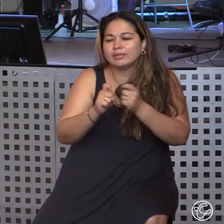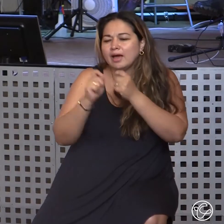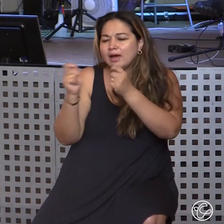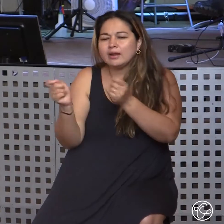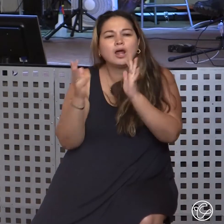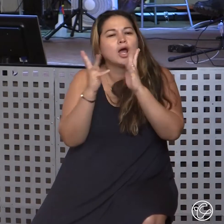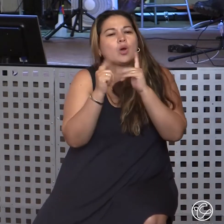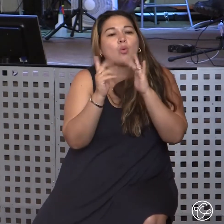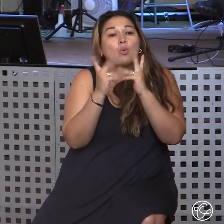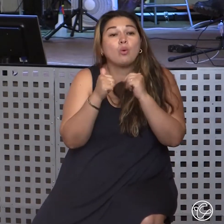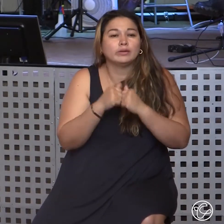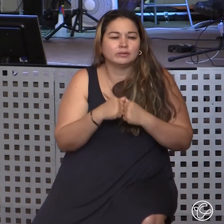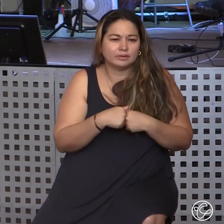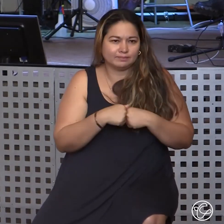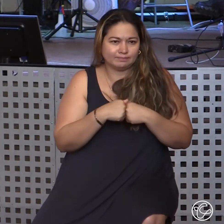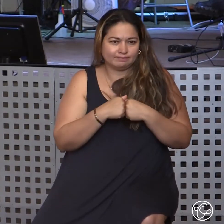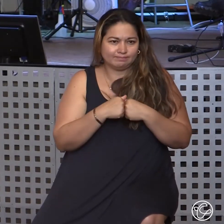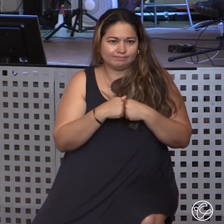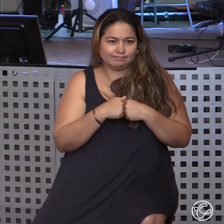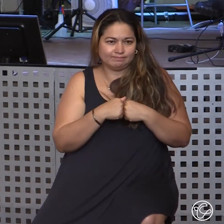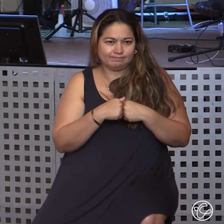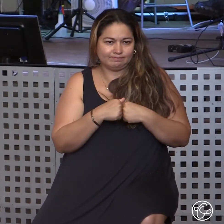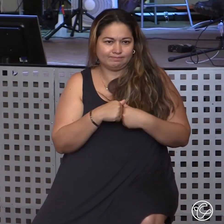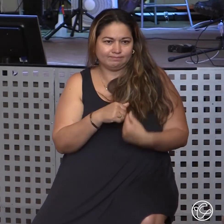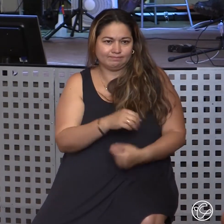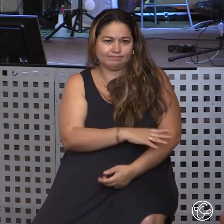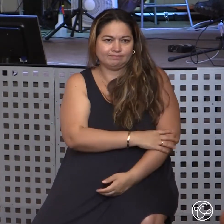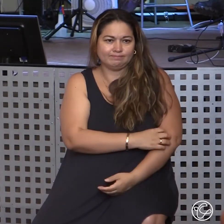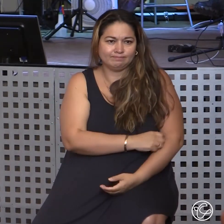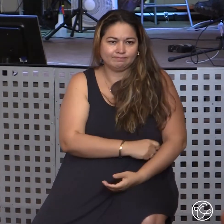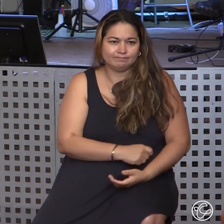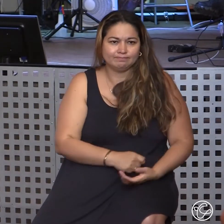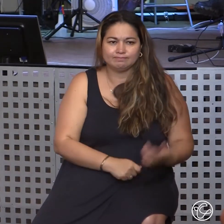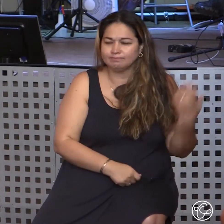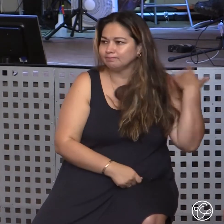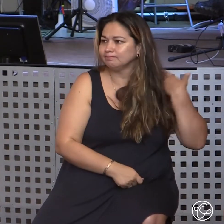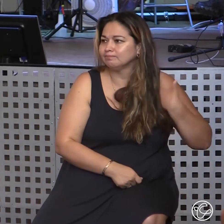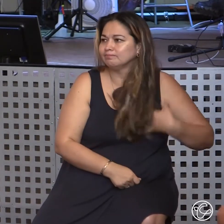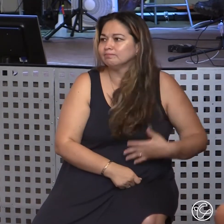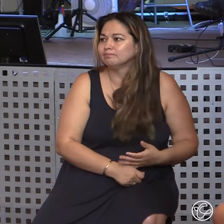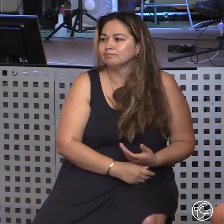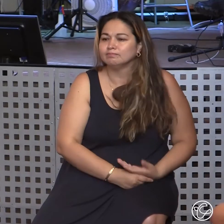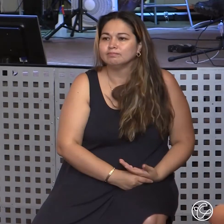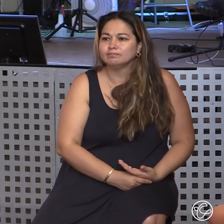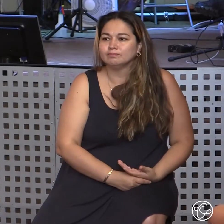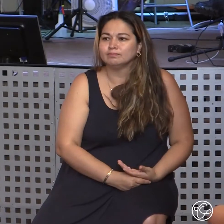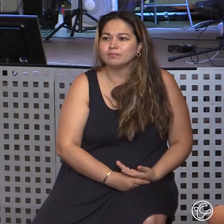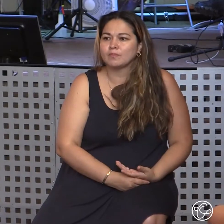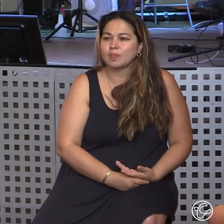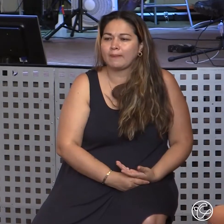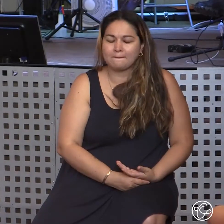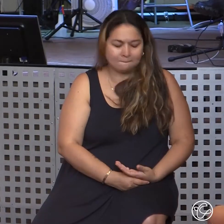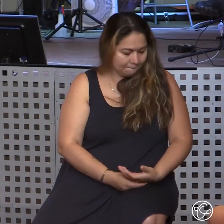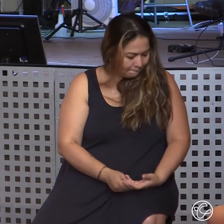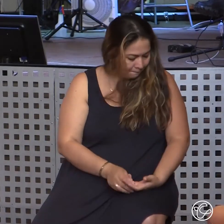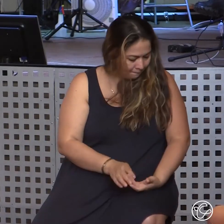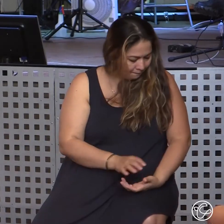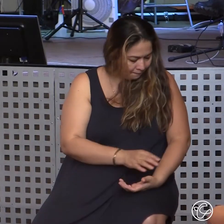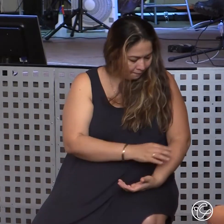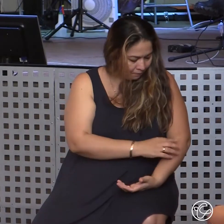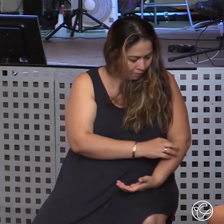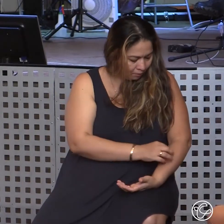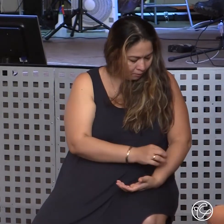Ese es el secreto. No es tanto, hacer va a haber que hacer, pero hacer ya lo hacemos. Si es que nuestros cuerpos están diseñados